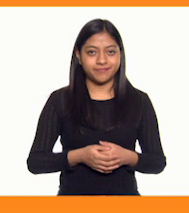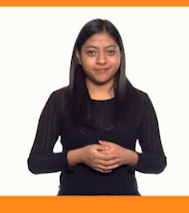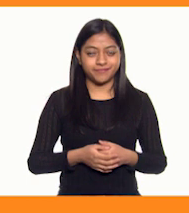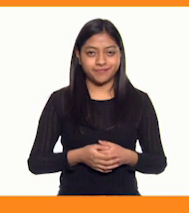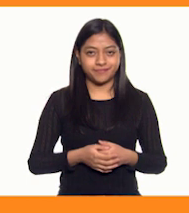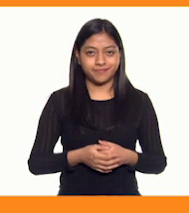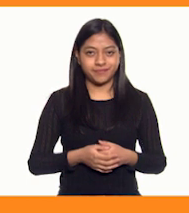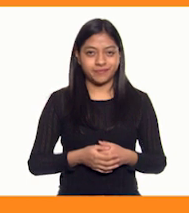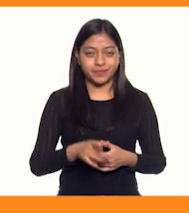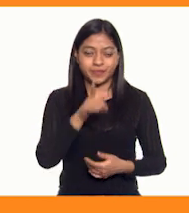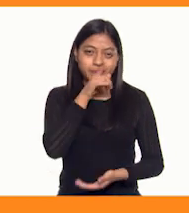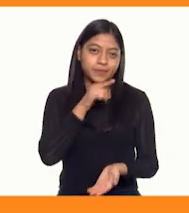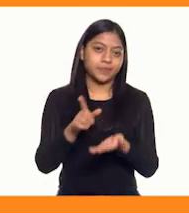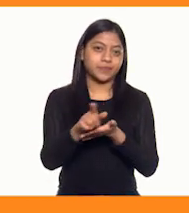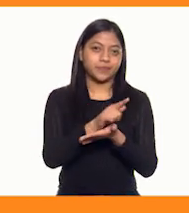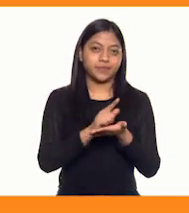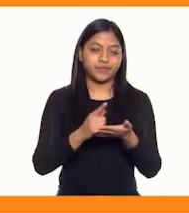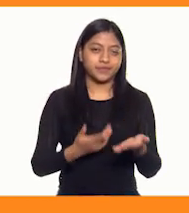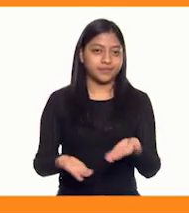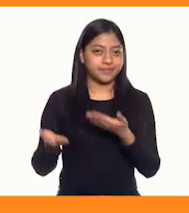@cep.mx. Twitter